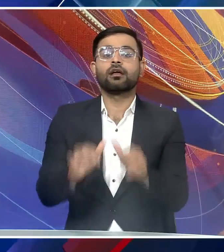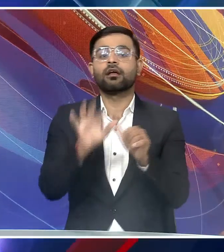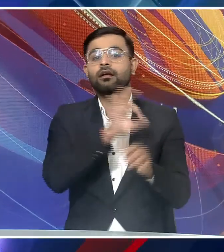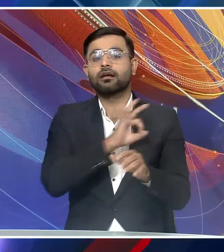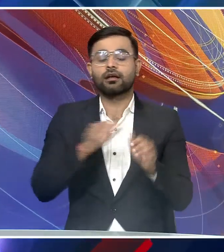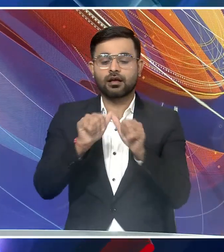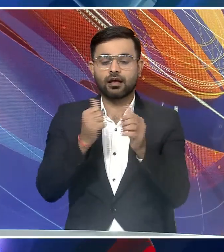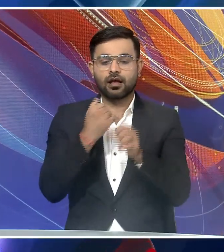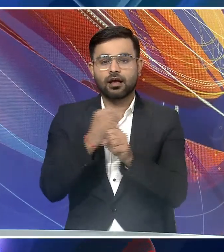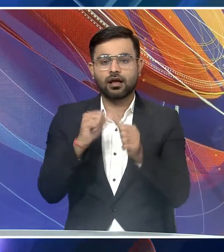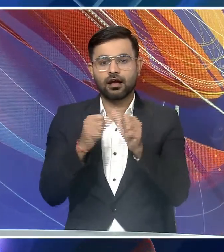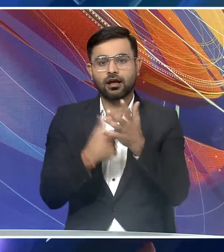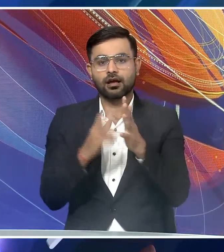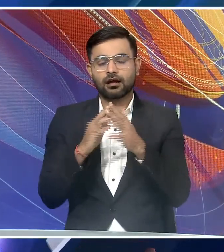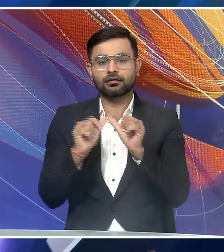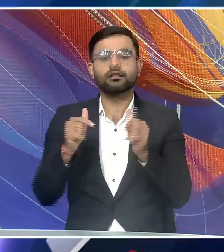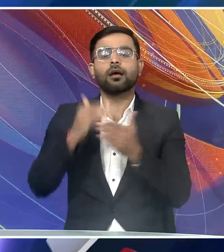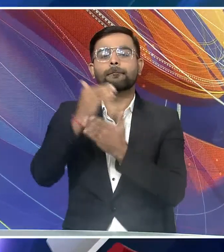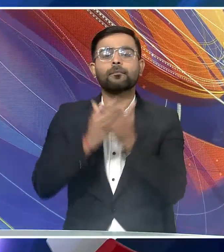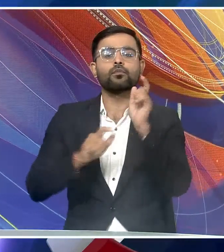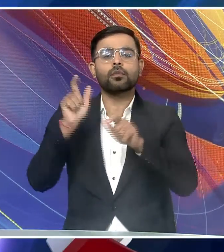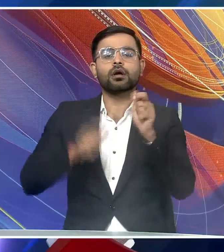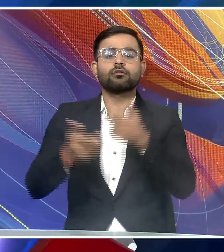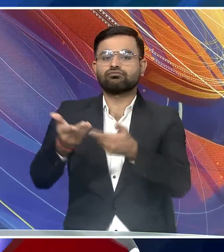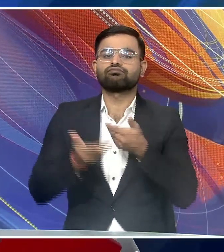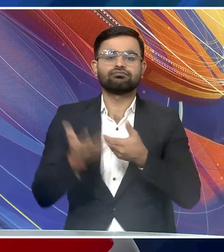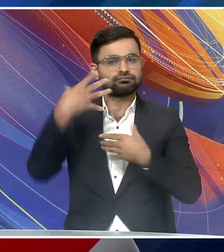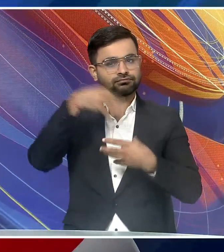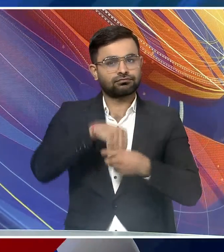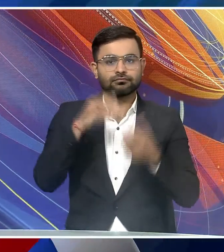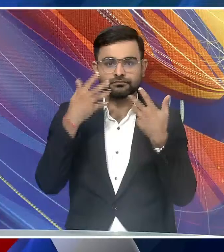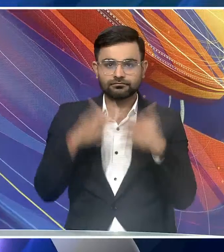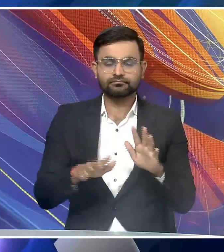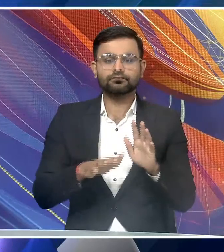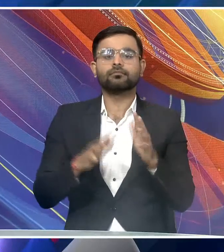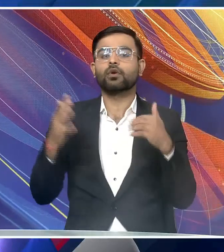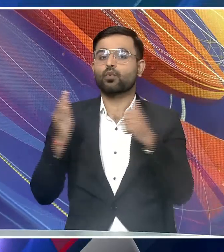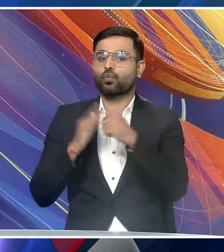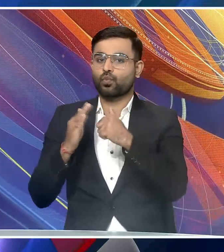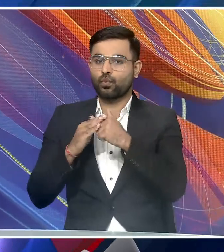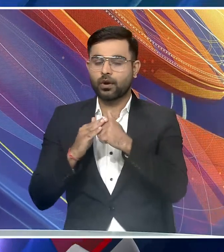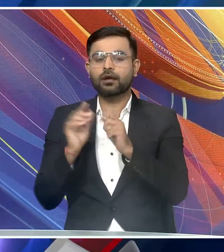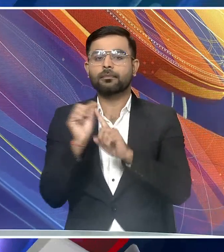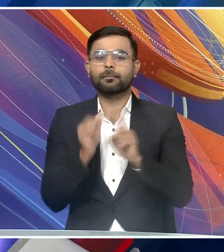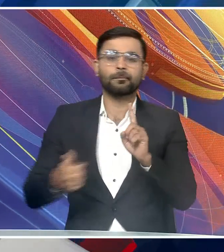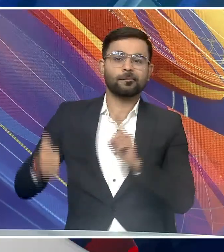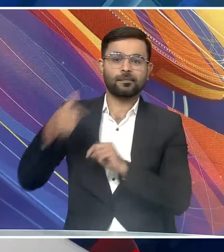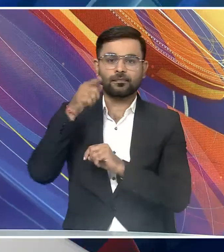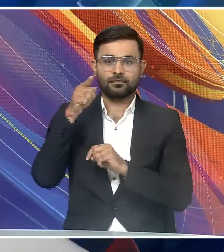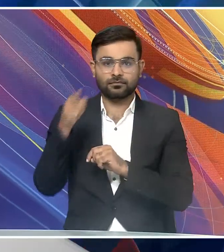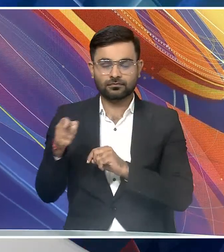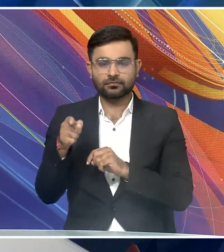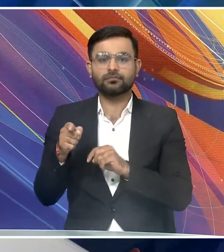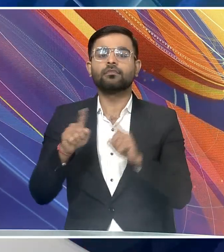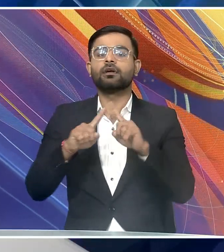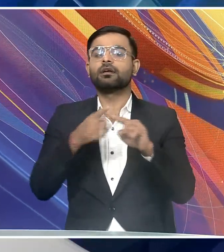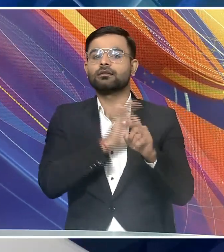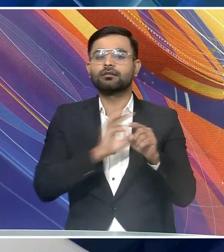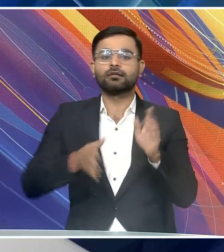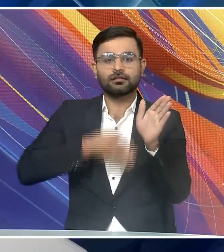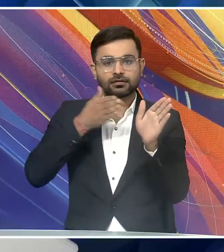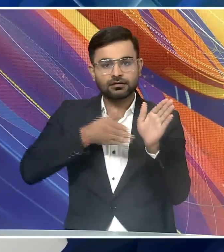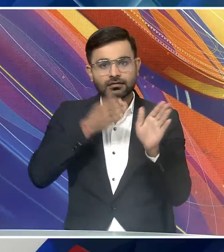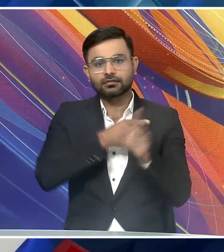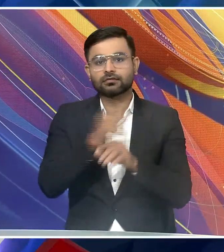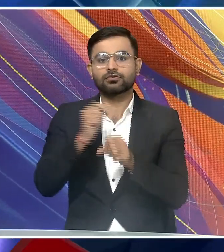में आयोजित एक नागरिक स्वागत समारोह में भी वो शिरकत करेंगी। बृहस्पतिवार को राष्ट्रपति मुर्मू अगरतला रेलवे स्टेशन